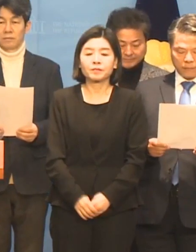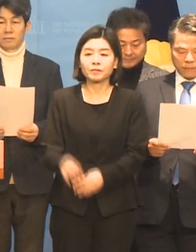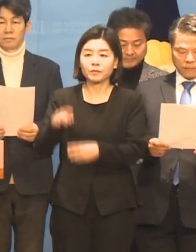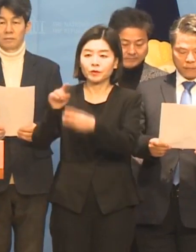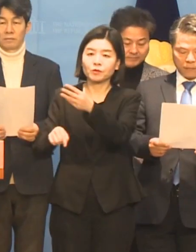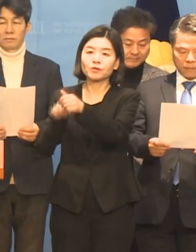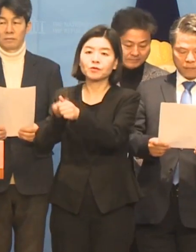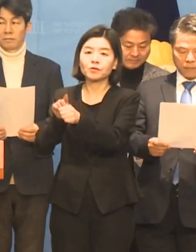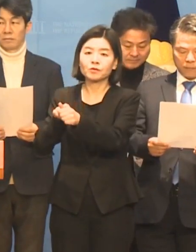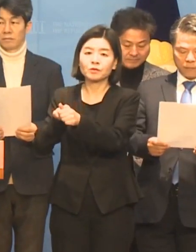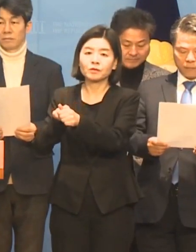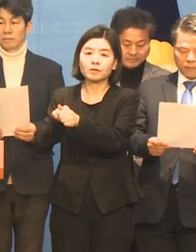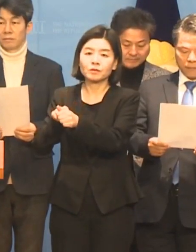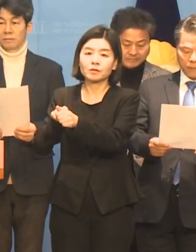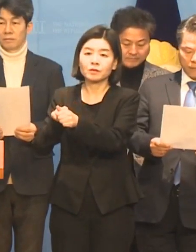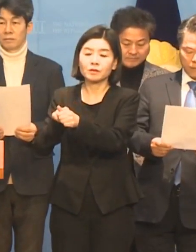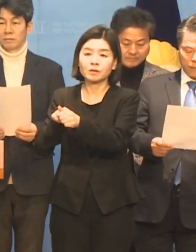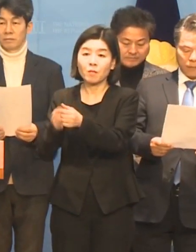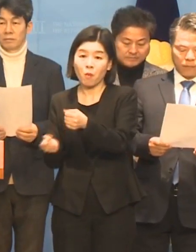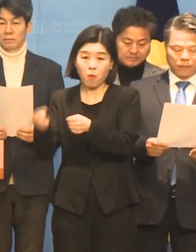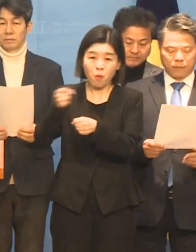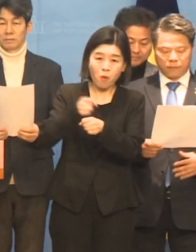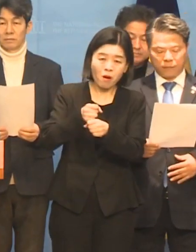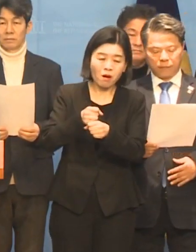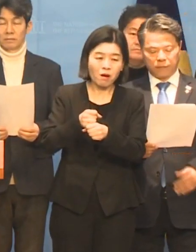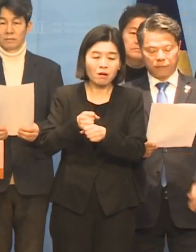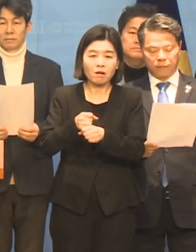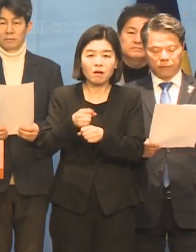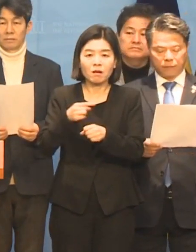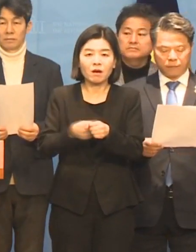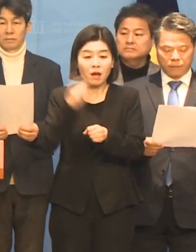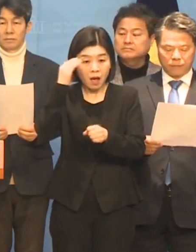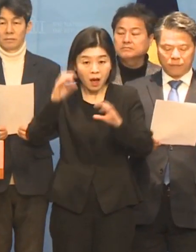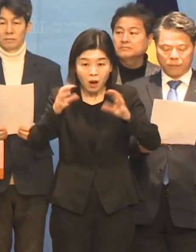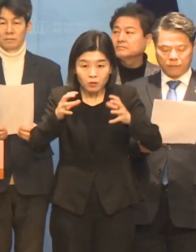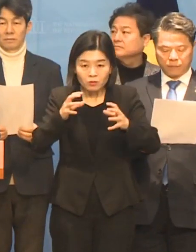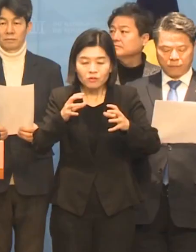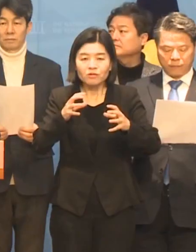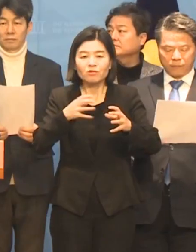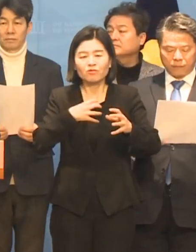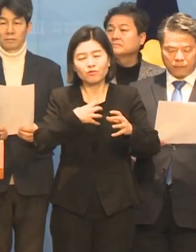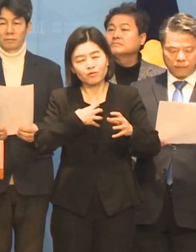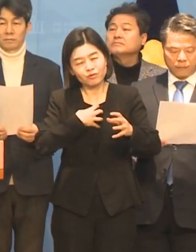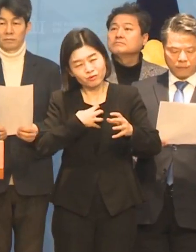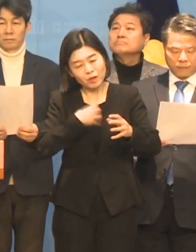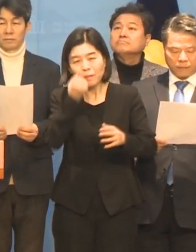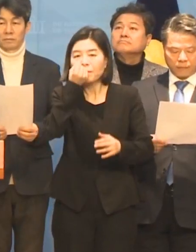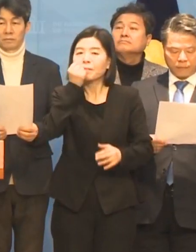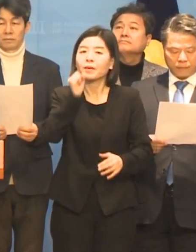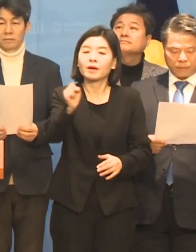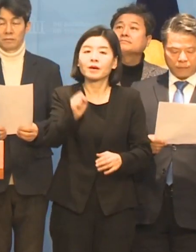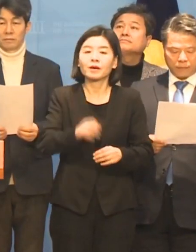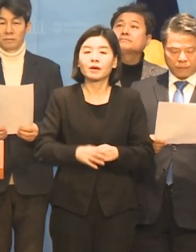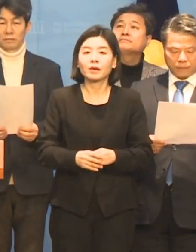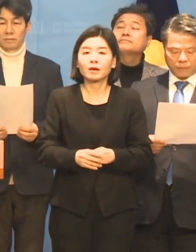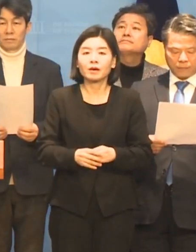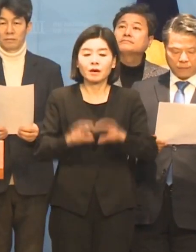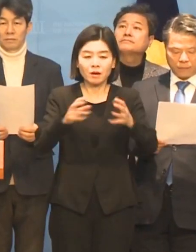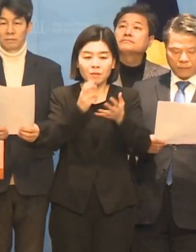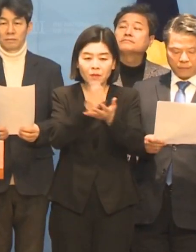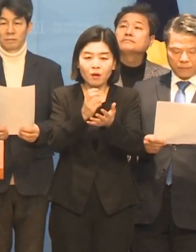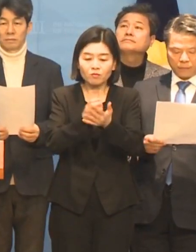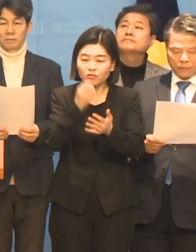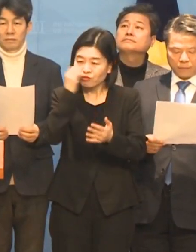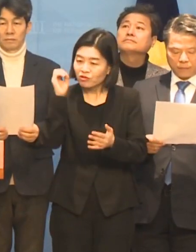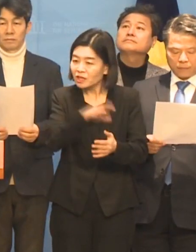윤석열의 복귀는 대한민국을 돌이킬 수 없는 위기로 몰아넣을 것입니다. 헌법을 무시하는